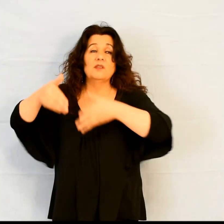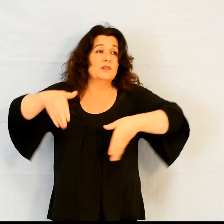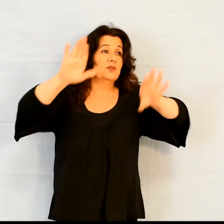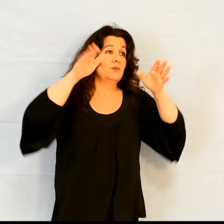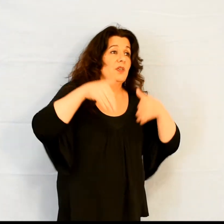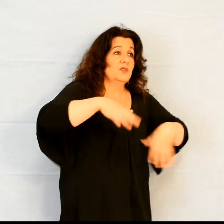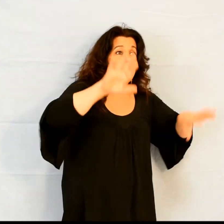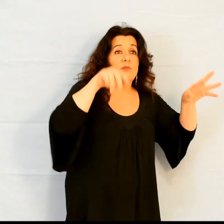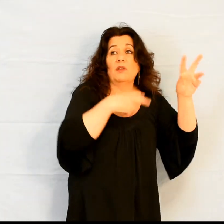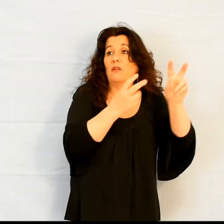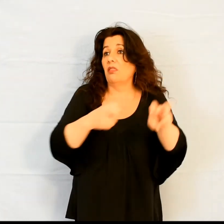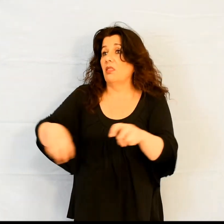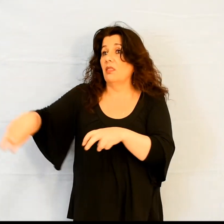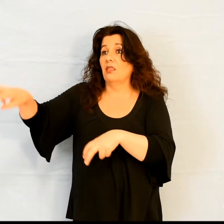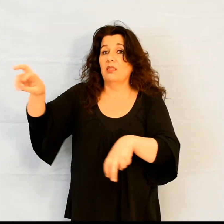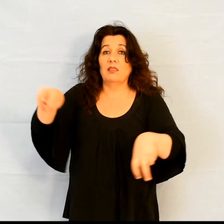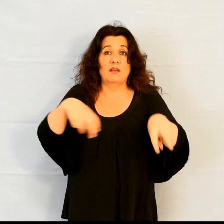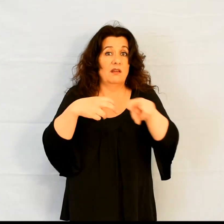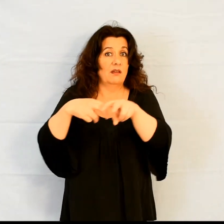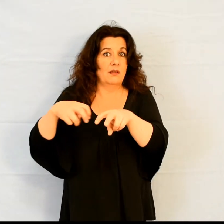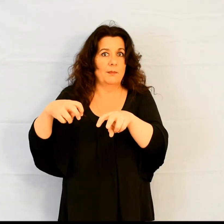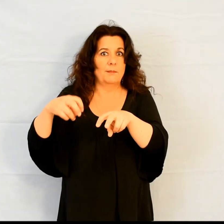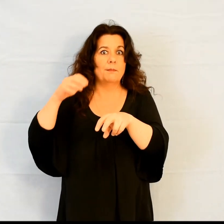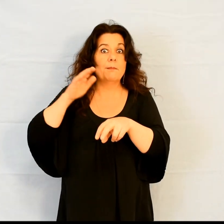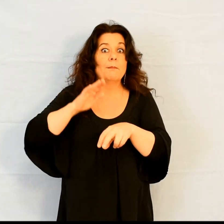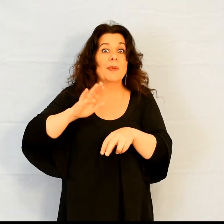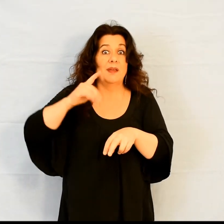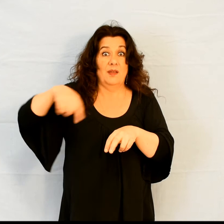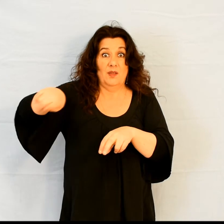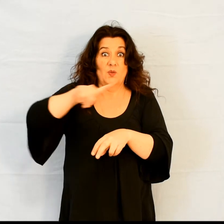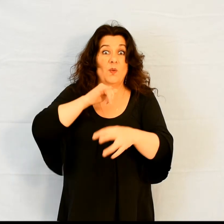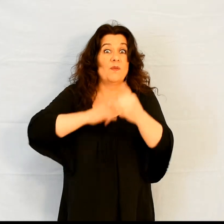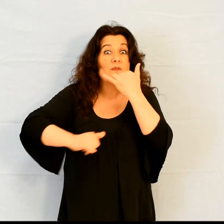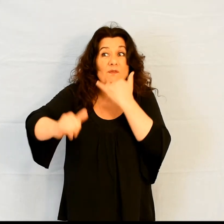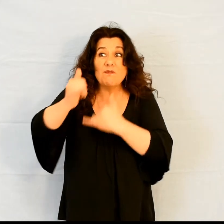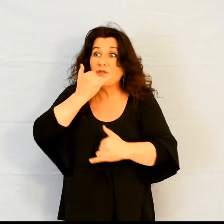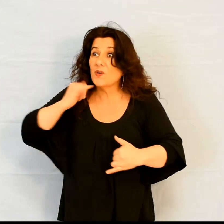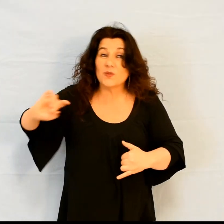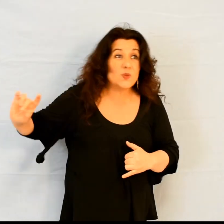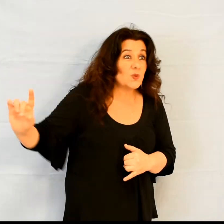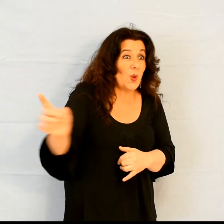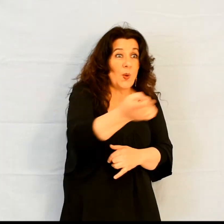Mais le Seigneur a fait retomber sur lui nos fautes à nous tous.